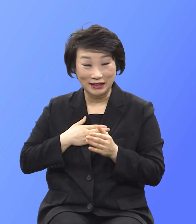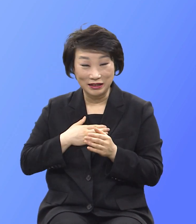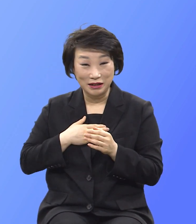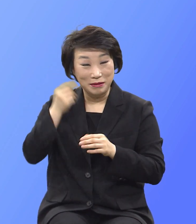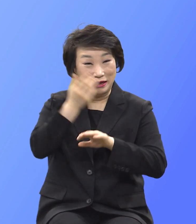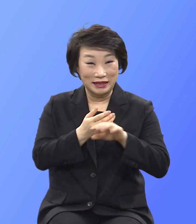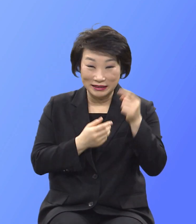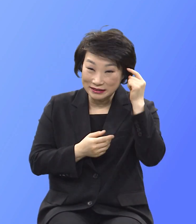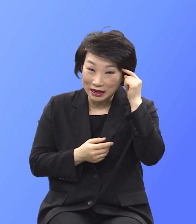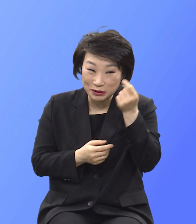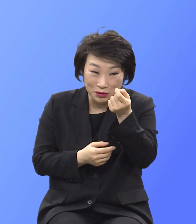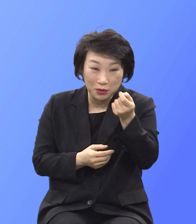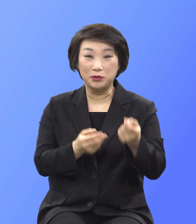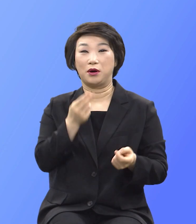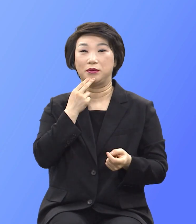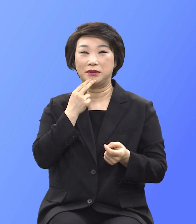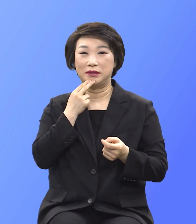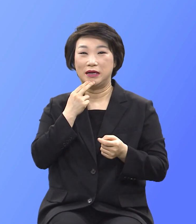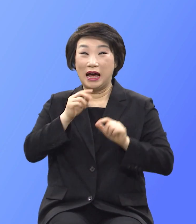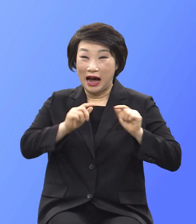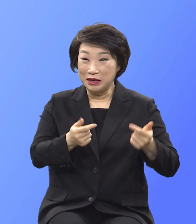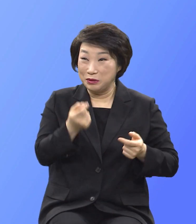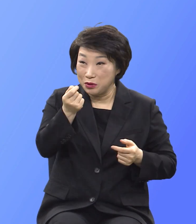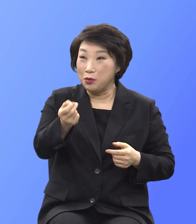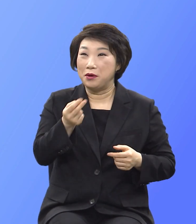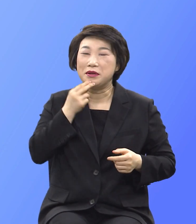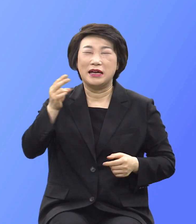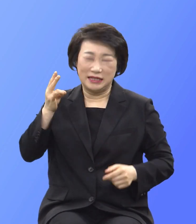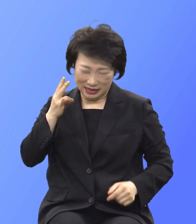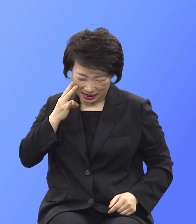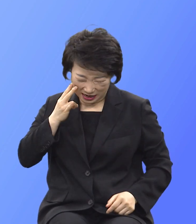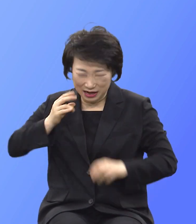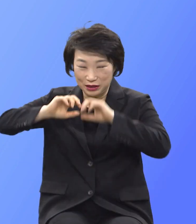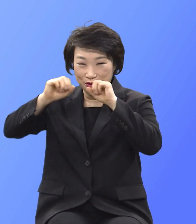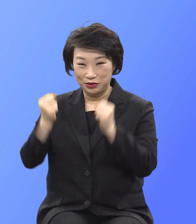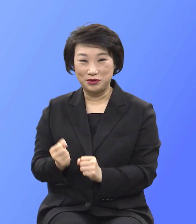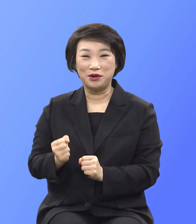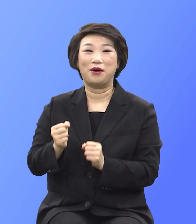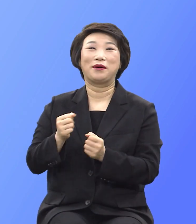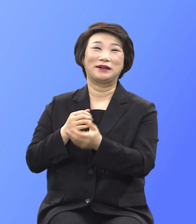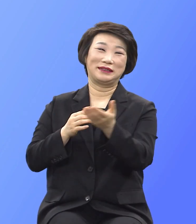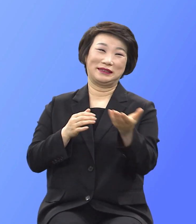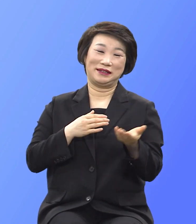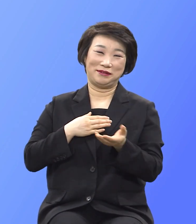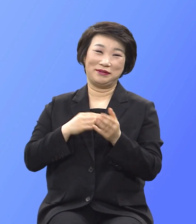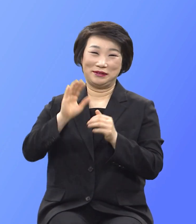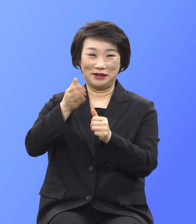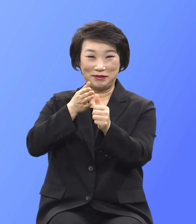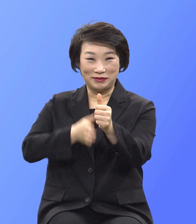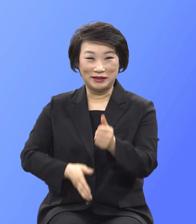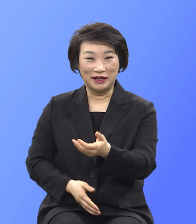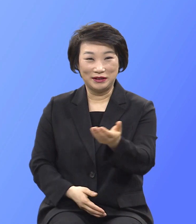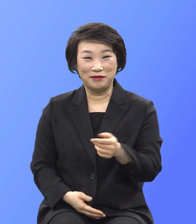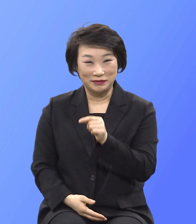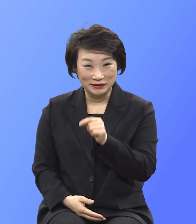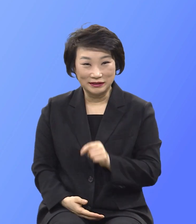반기들 의사가 전혀 없이 아니오가 아니라 예로 굴복할 수 있는 사람.